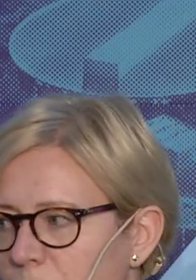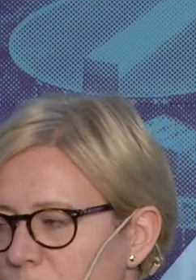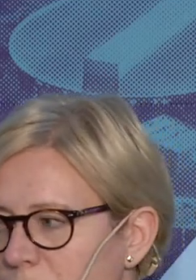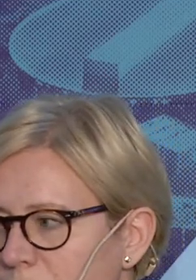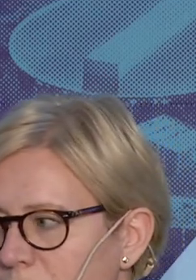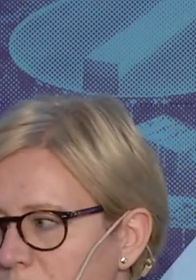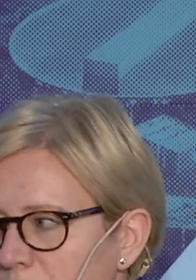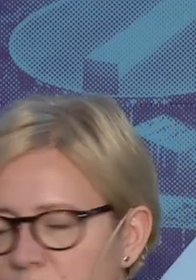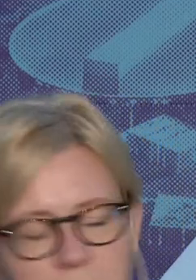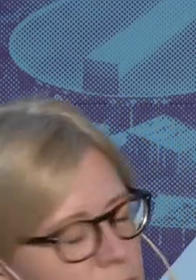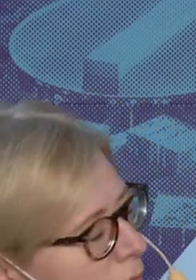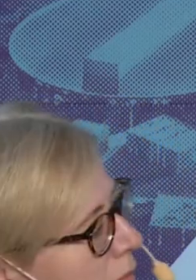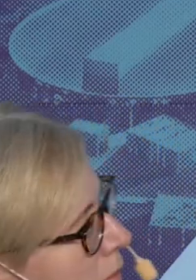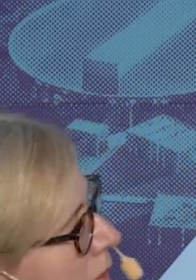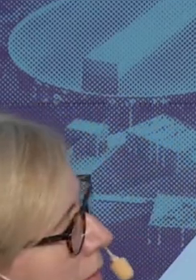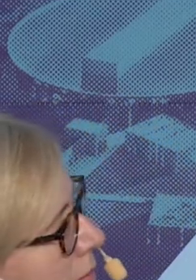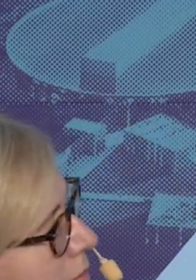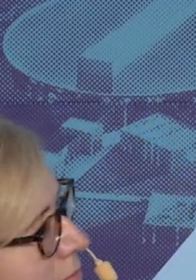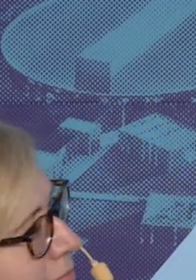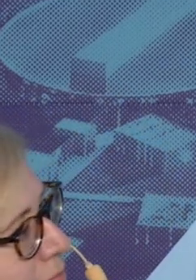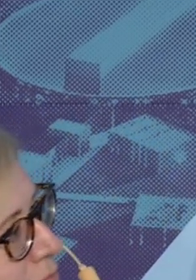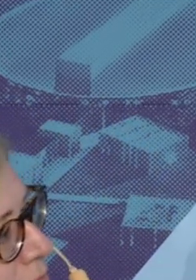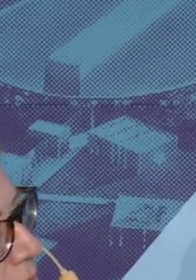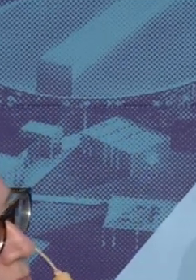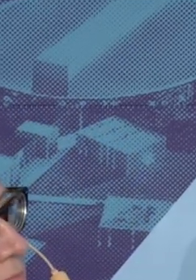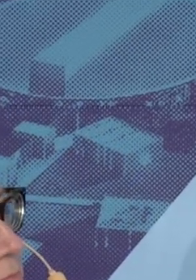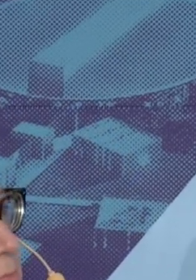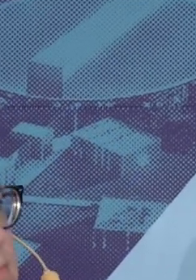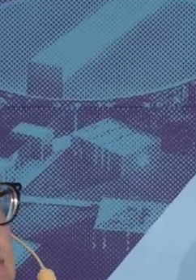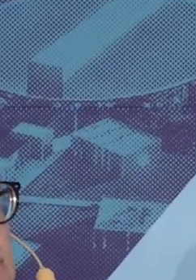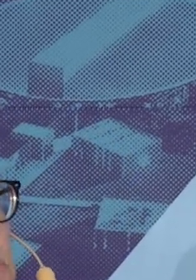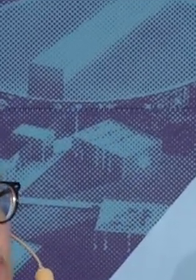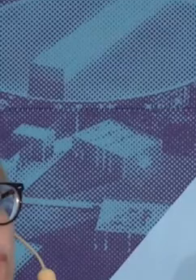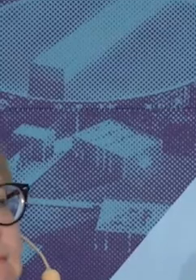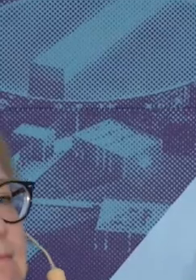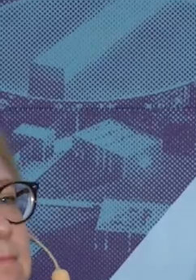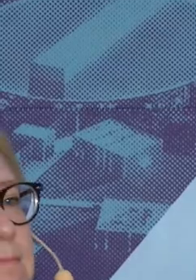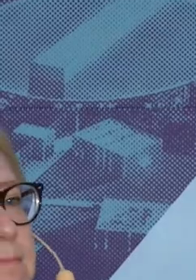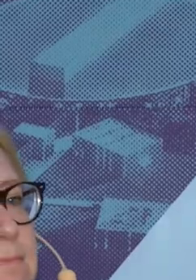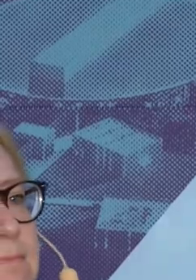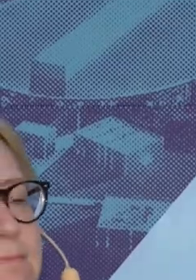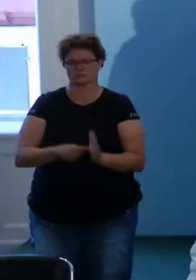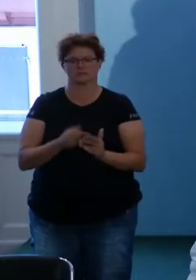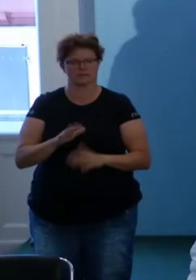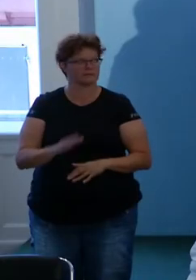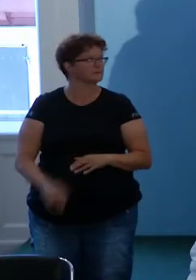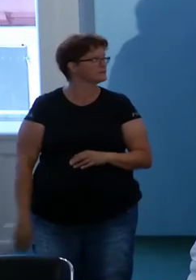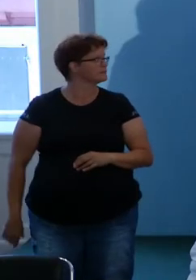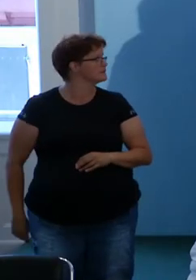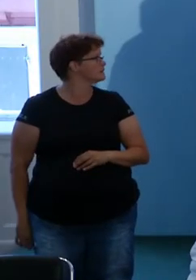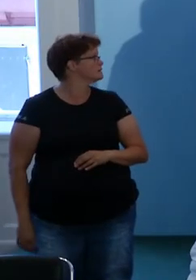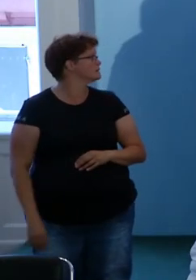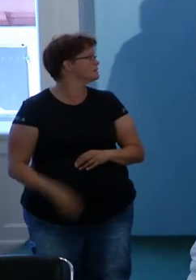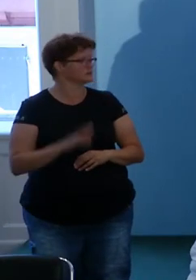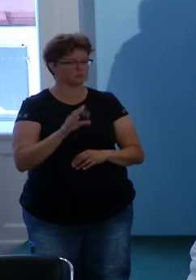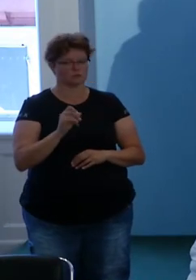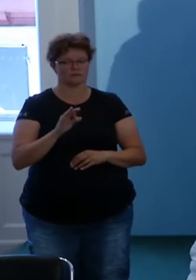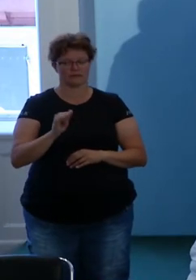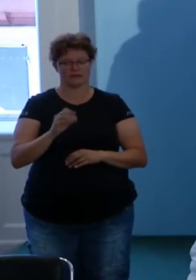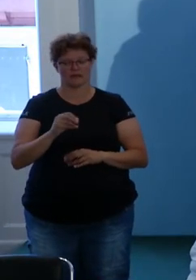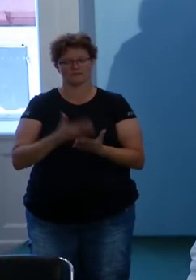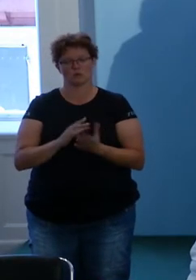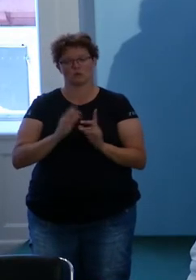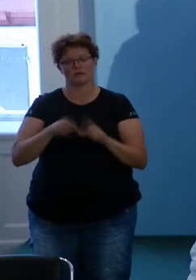finns intresset, där finns vissa av de initiativ som Ulf har nämnt. Där måste bli någonting som levererar ordentligt. Det kommer vi att trycka på. Tack. Sofia? Fortsätta